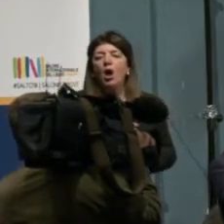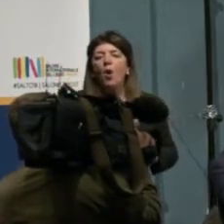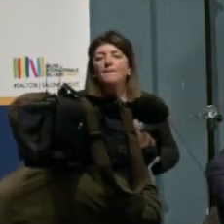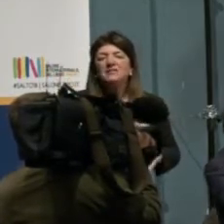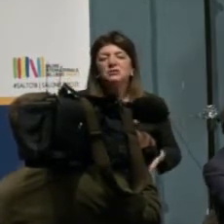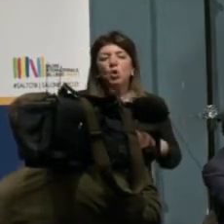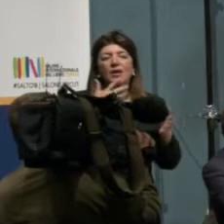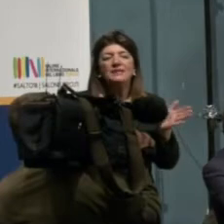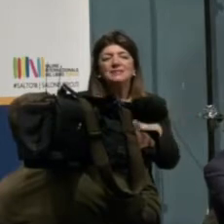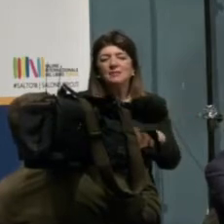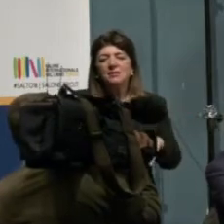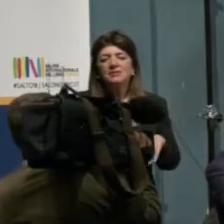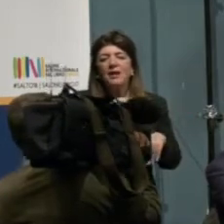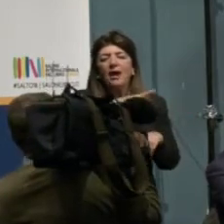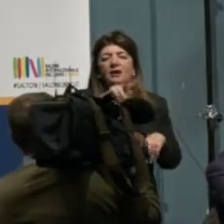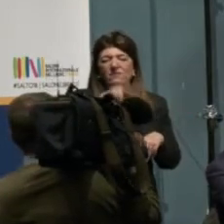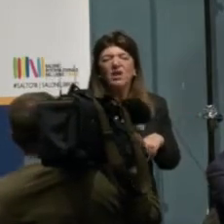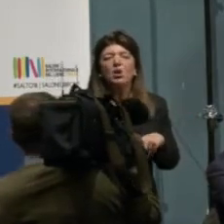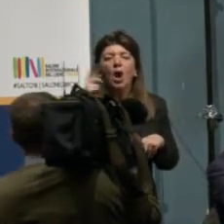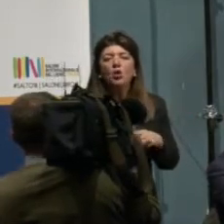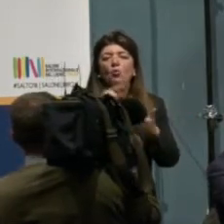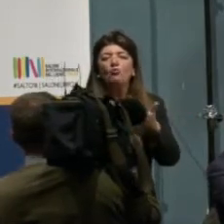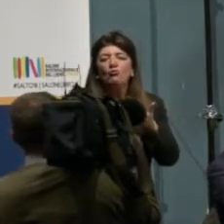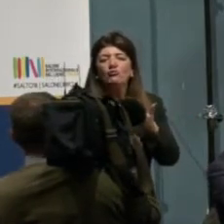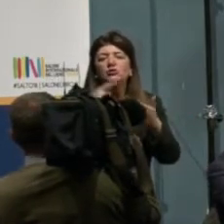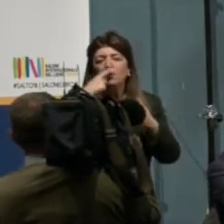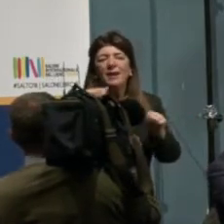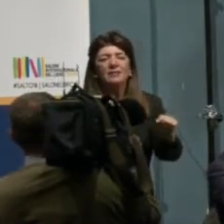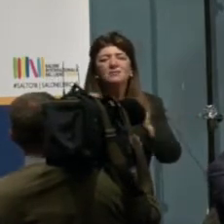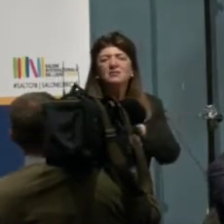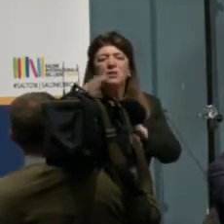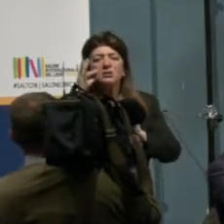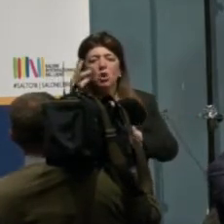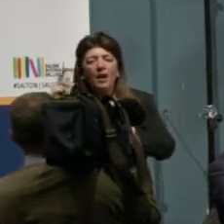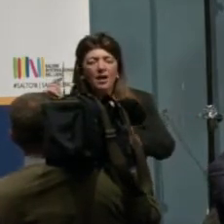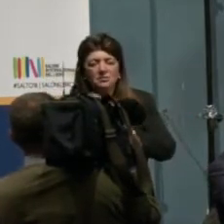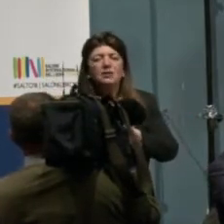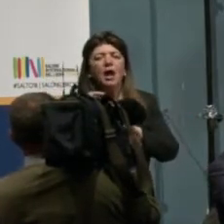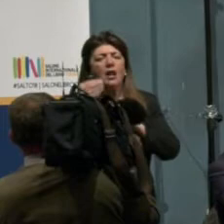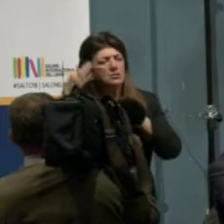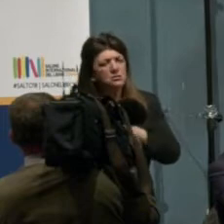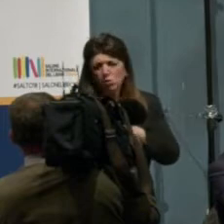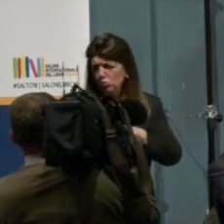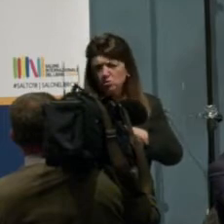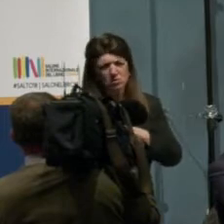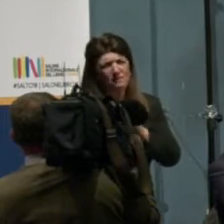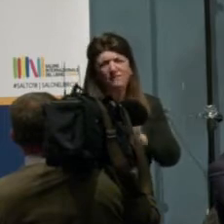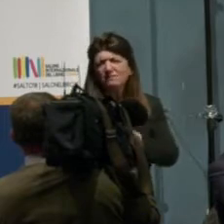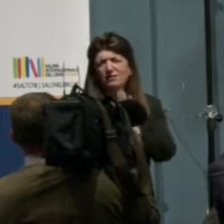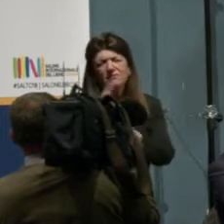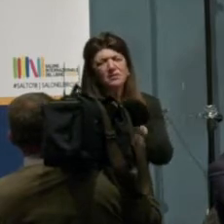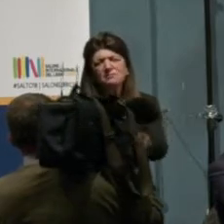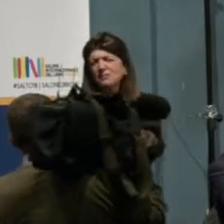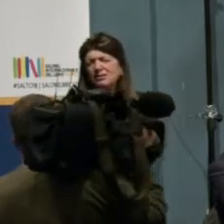del senato e adesso l'ufficio nazionale antidiscriminazioni se ne razziali di quel coordinatore sicuramente porterà avanti questa battaglia sulle caselle